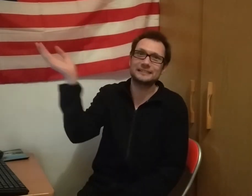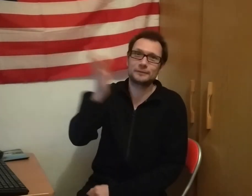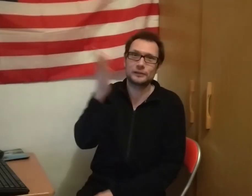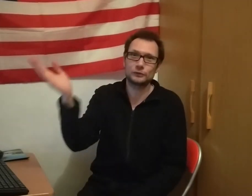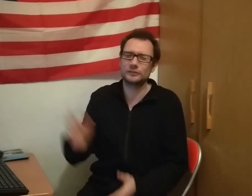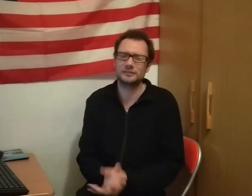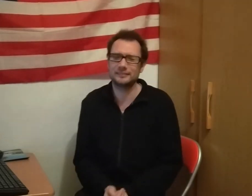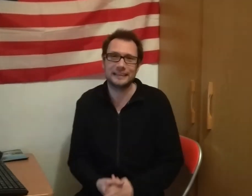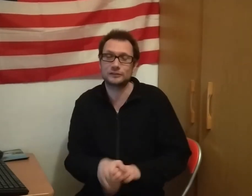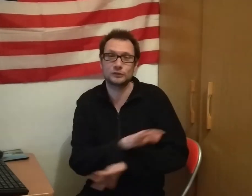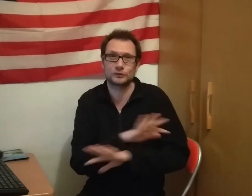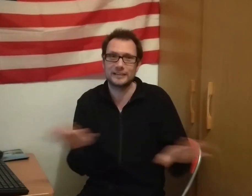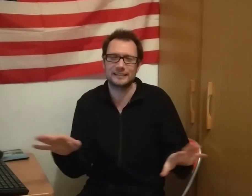porque yo de eso no sé nada.